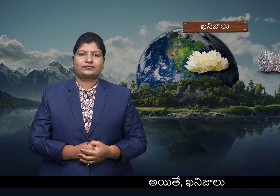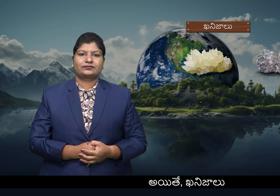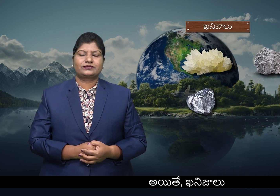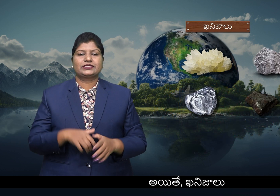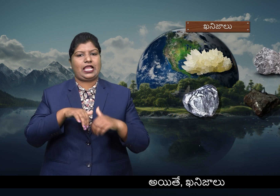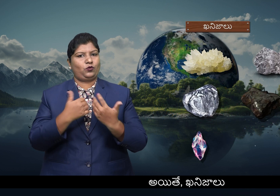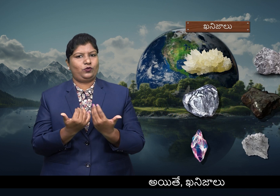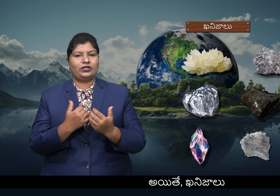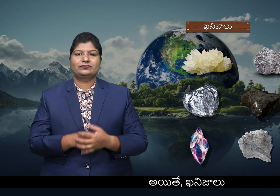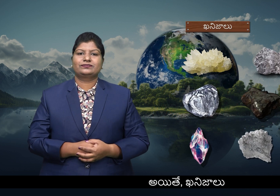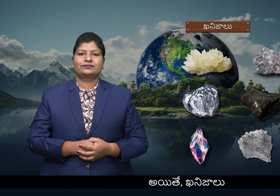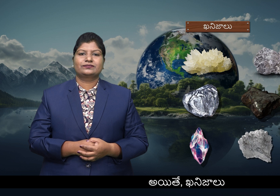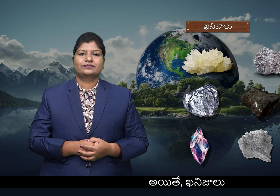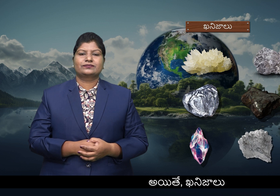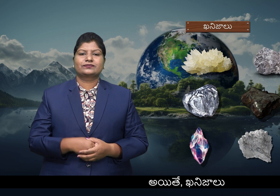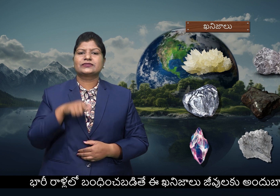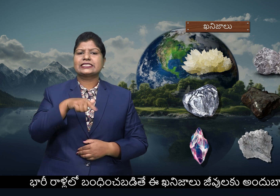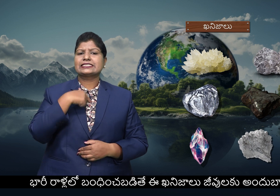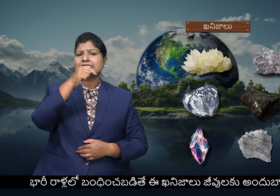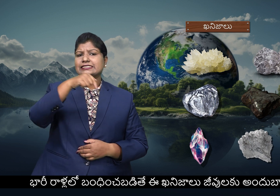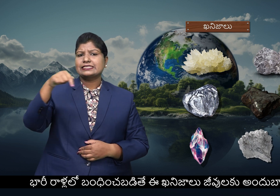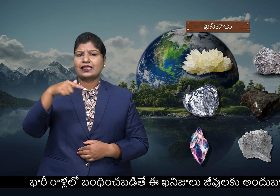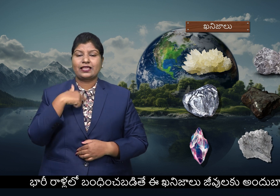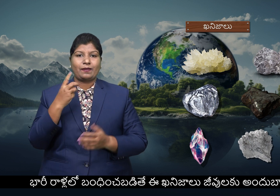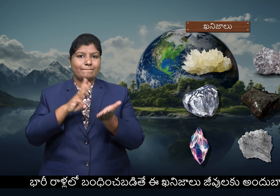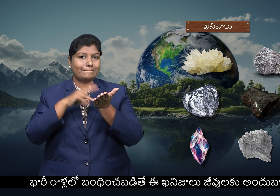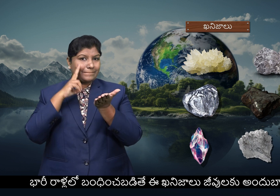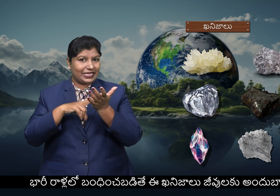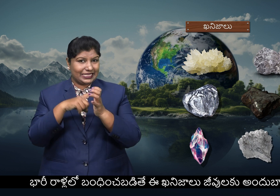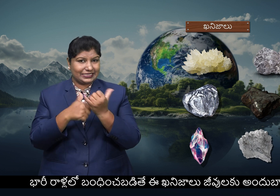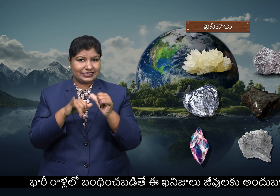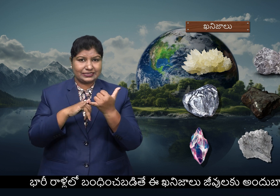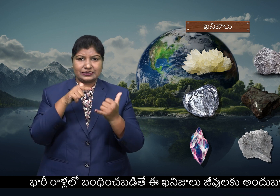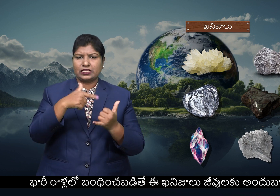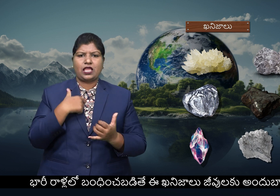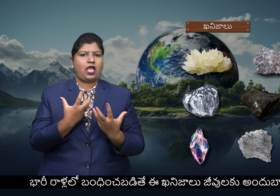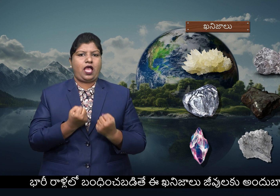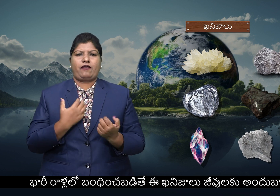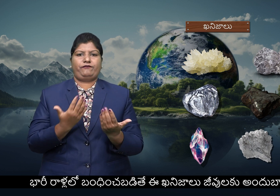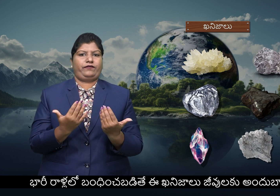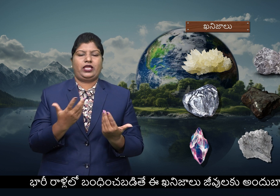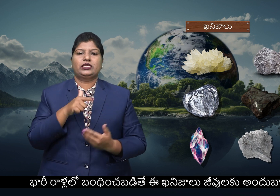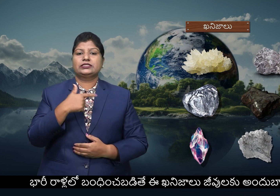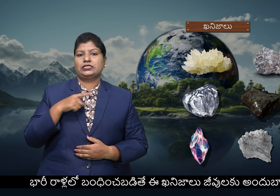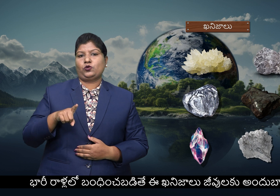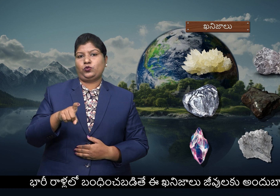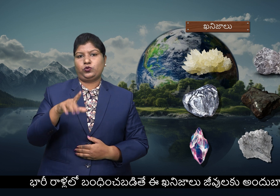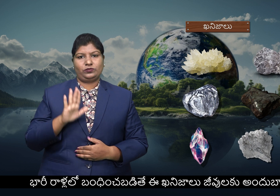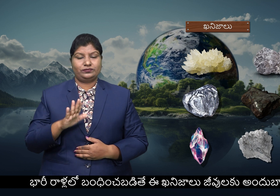అయితే ఖనిజాలు భారీ రాళ్లలో బంధించబడితే ఈ ఖనిజాలు జీవులకు అందుబాటులో ఉండవు.